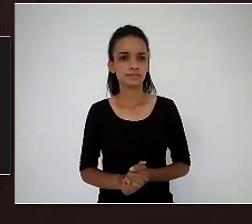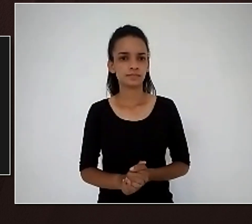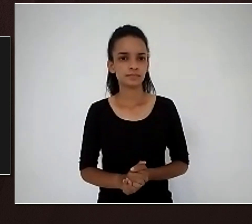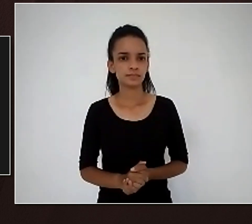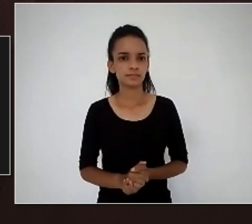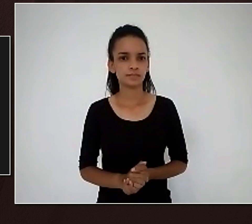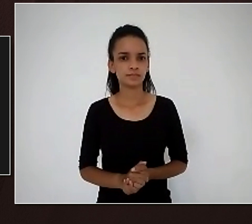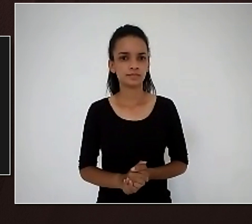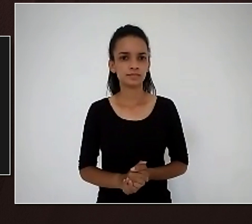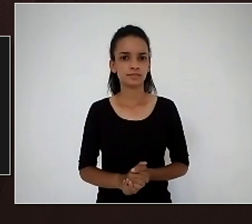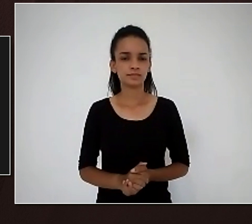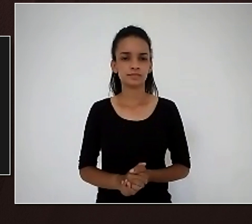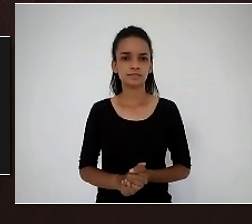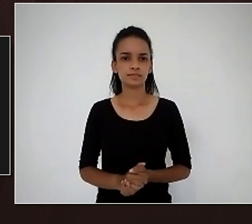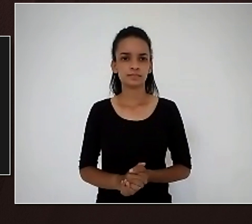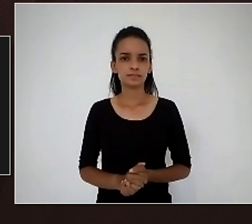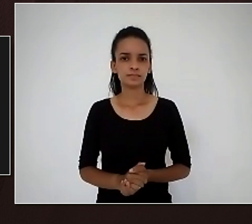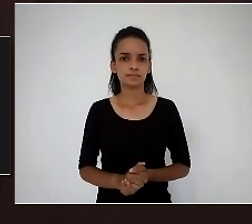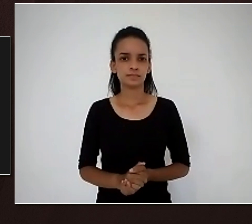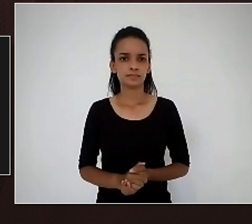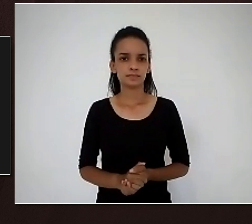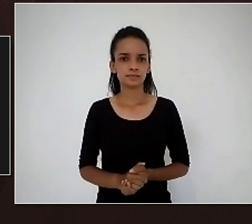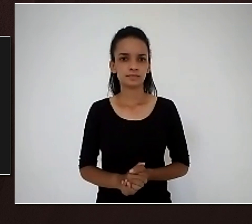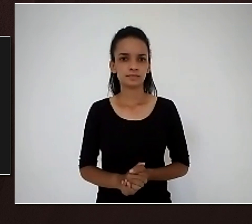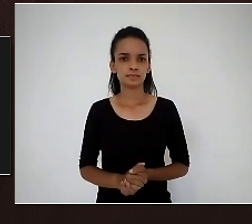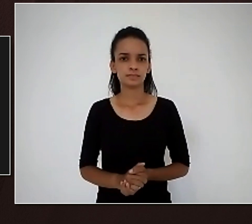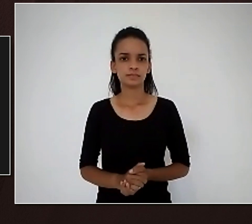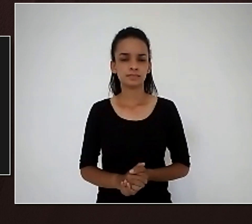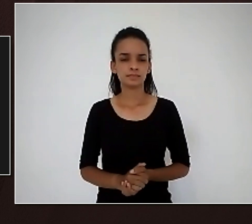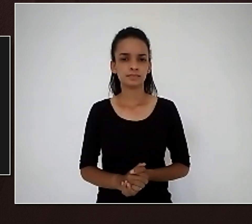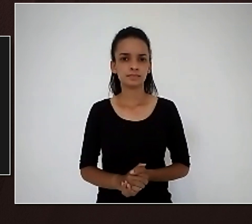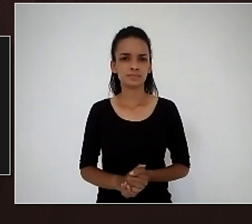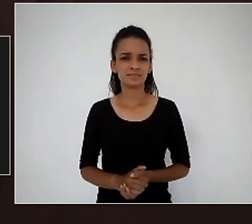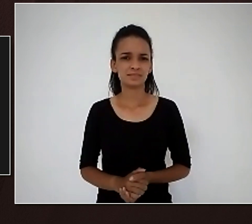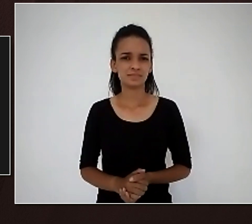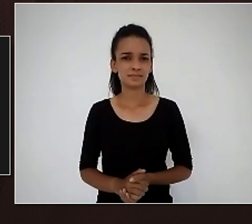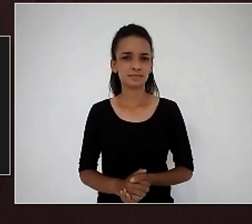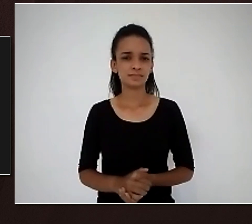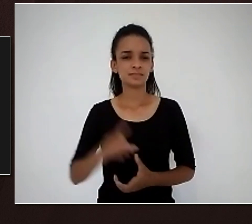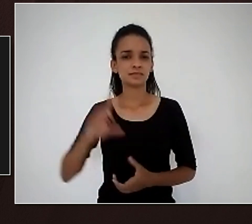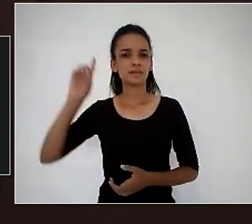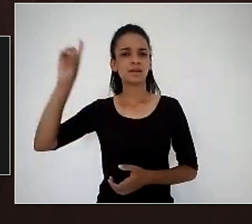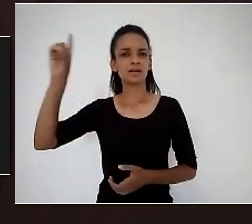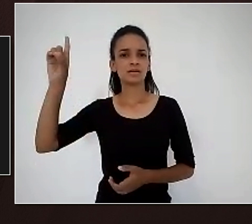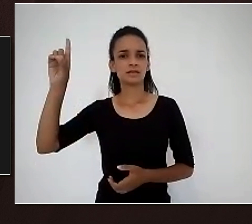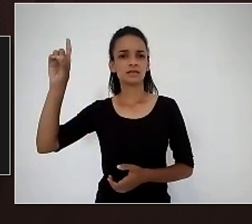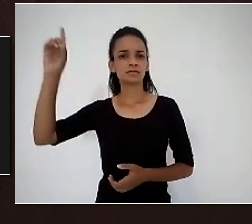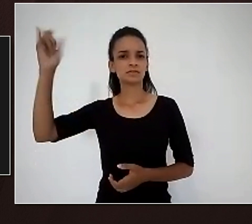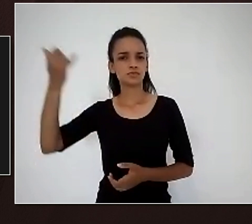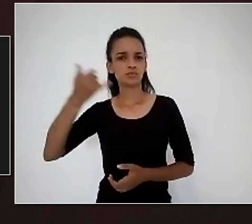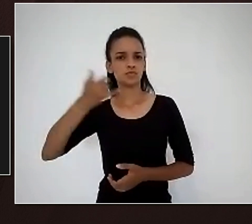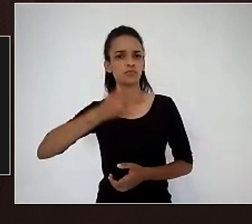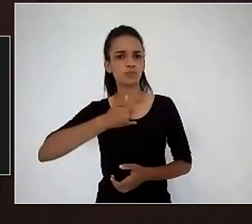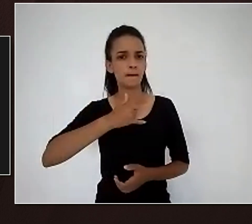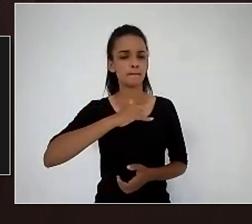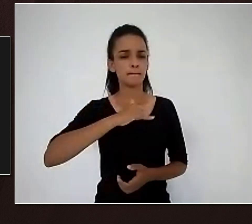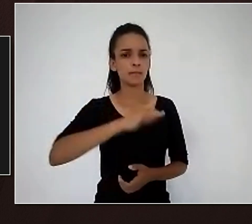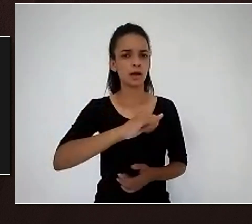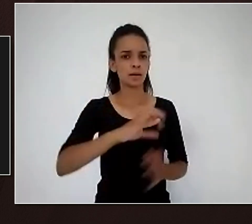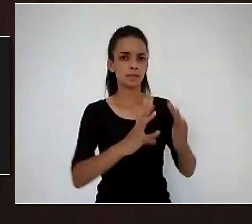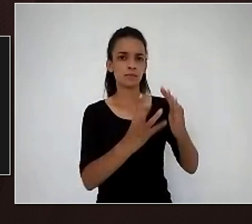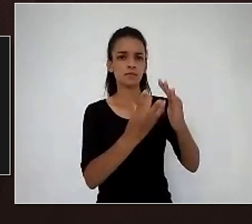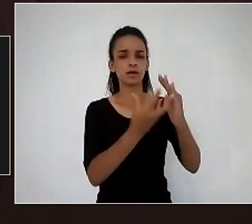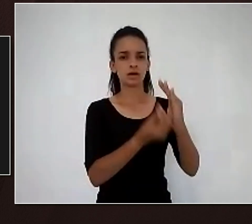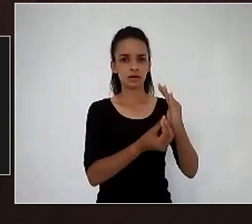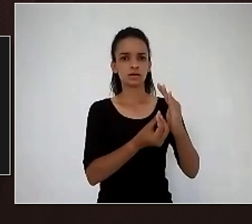transmitir en realidad y en verdad la palabra del Señor para que la iglesia